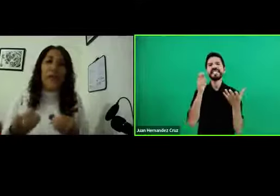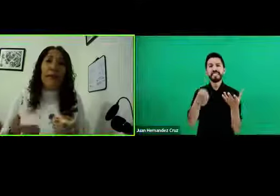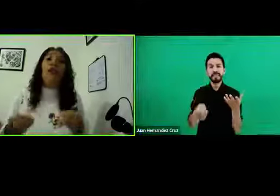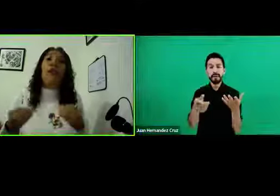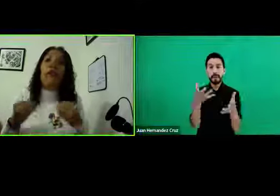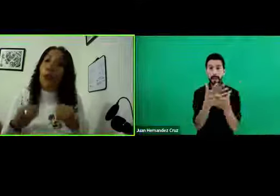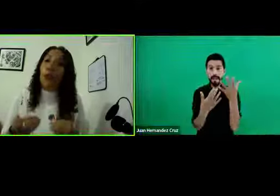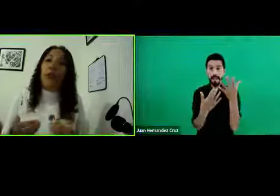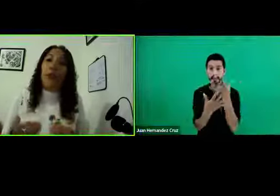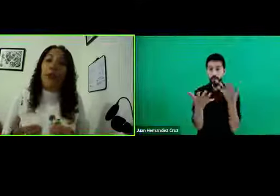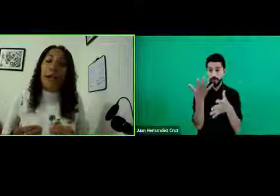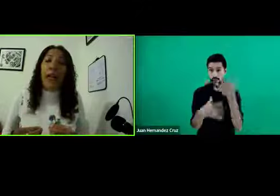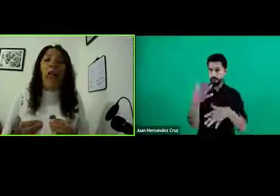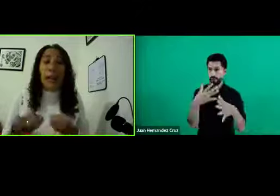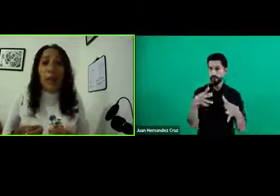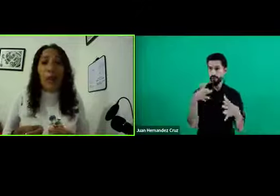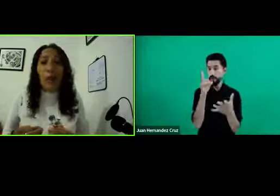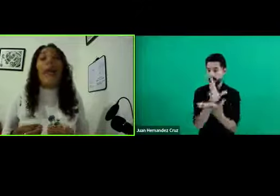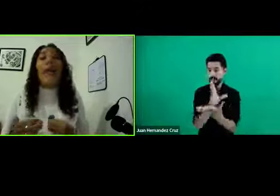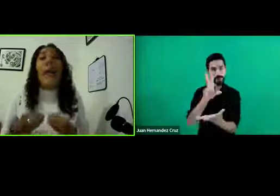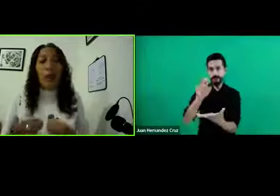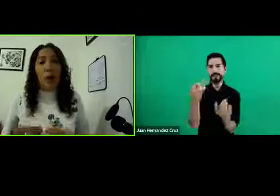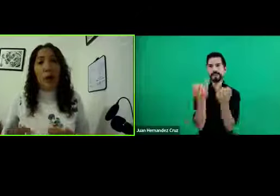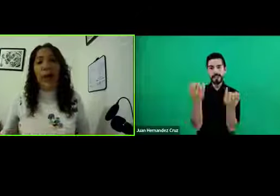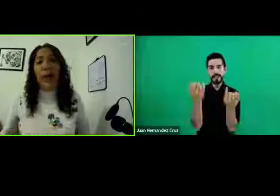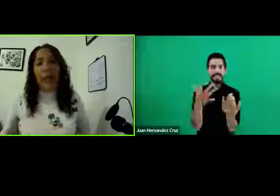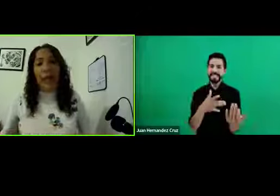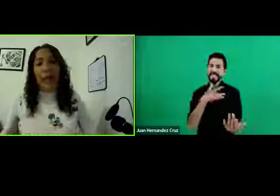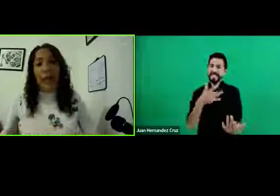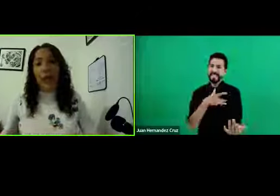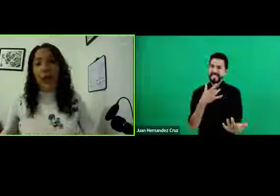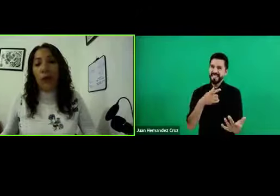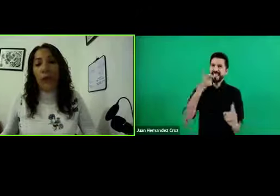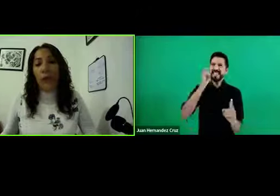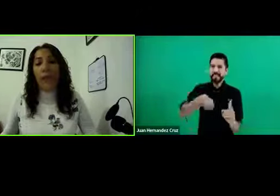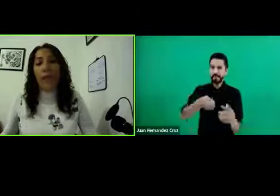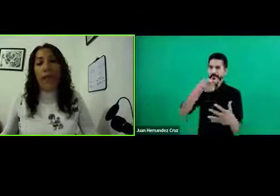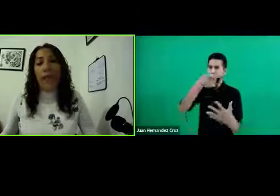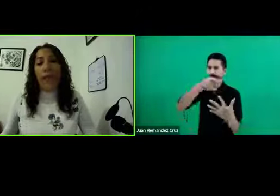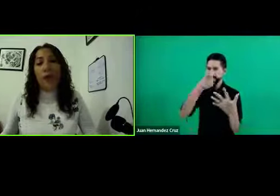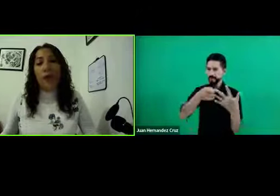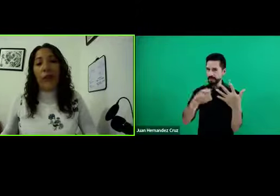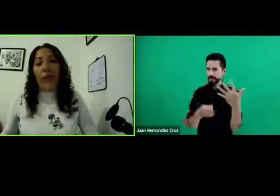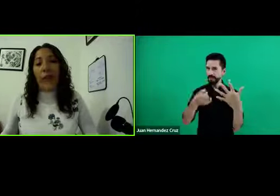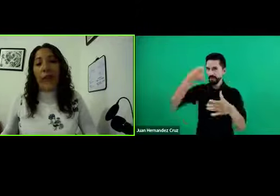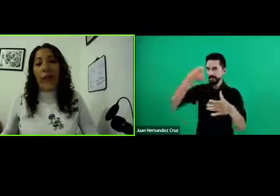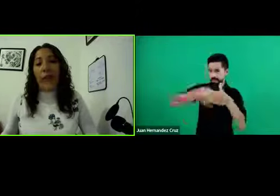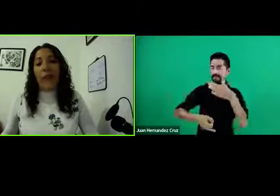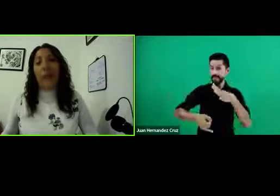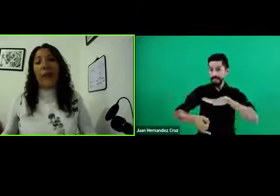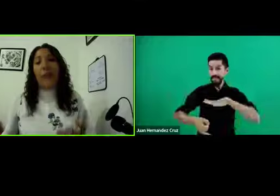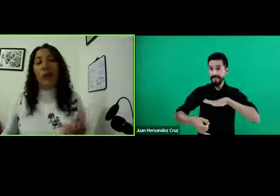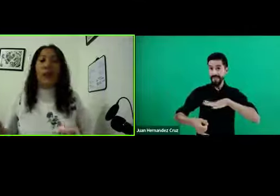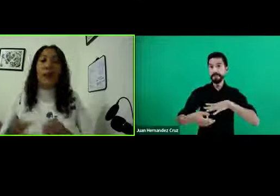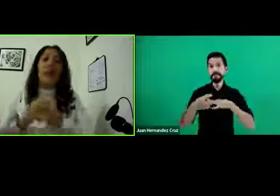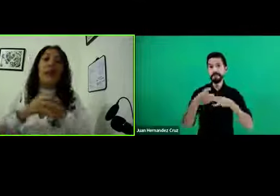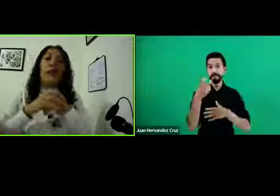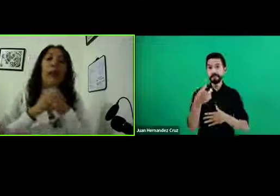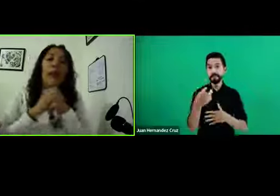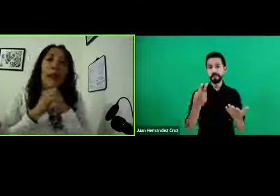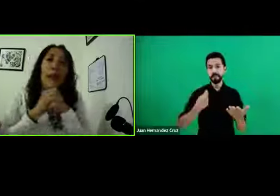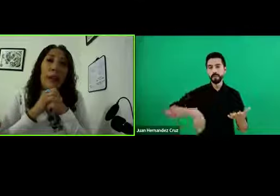su sentido, tiene su significado y tiene una enorme profundidad en donde pues